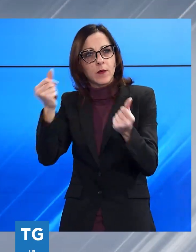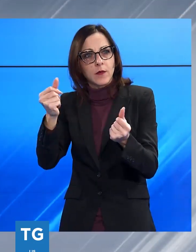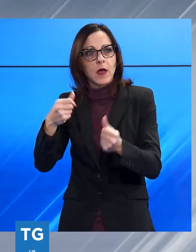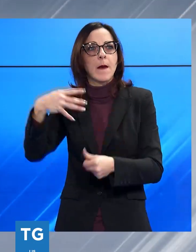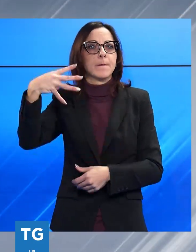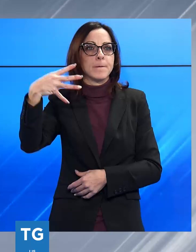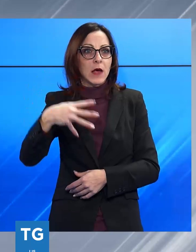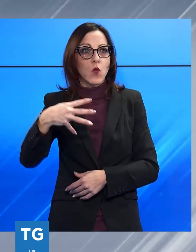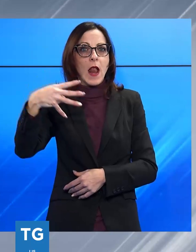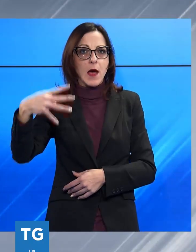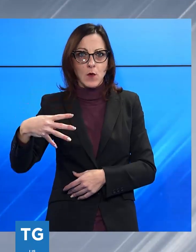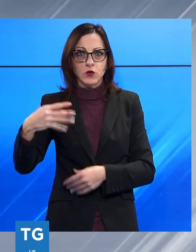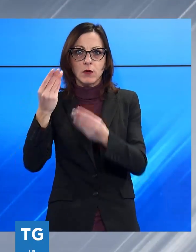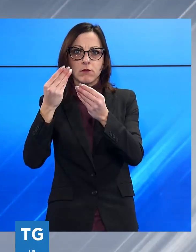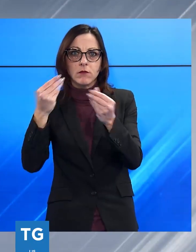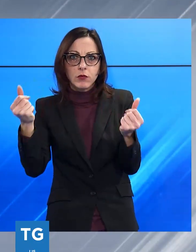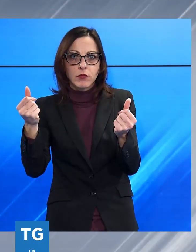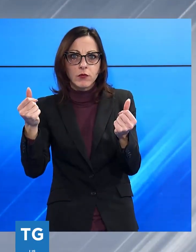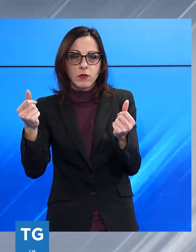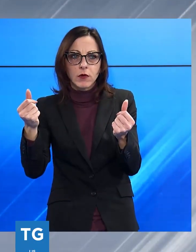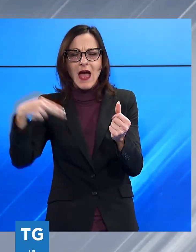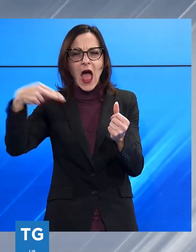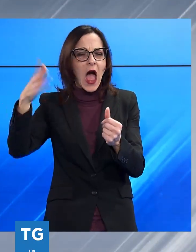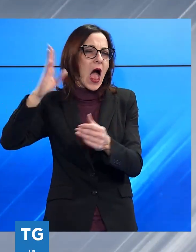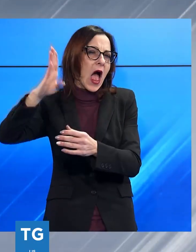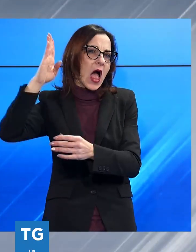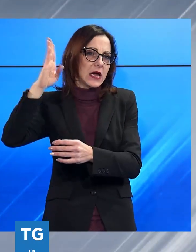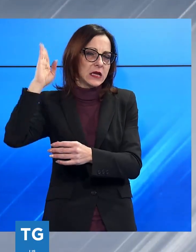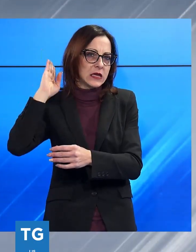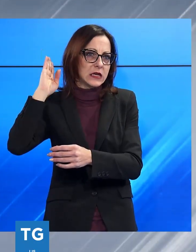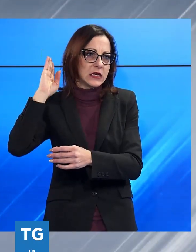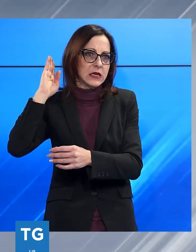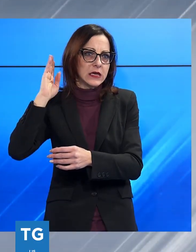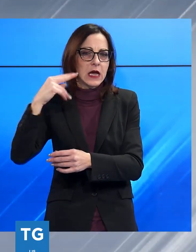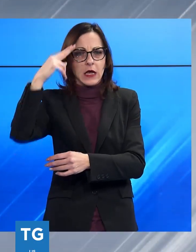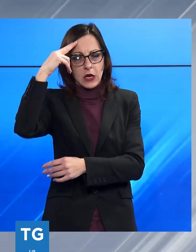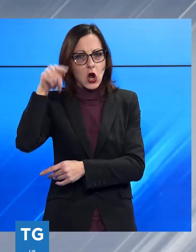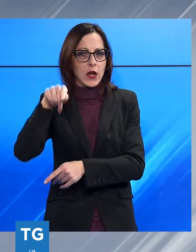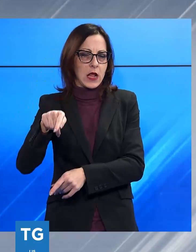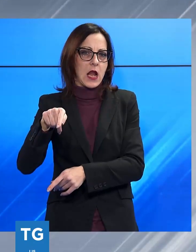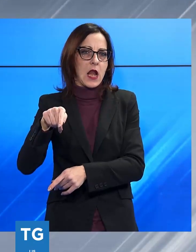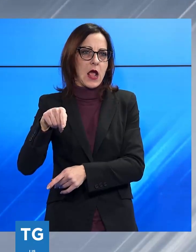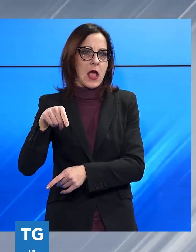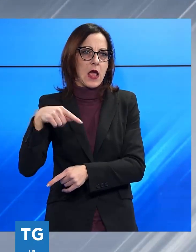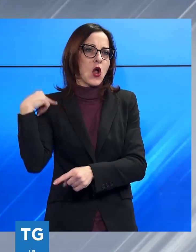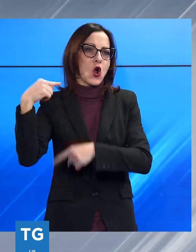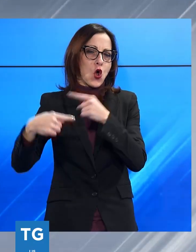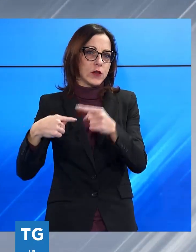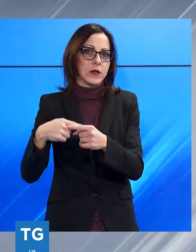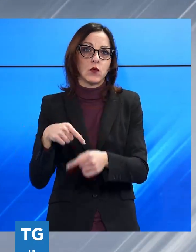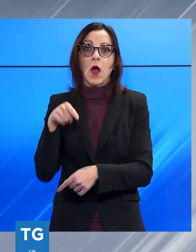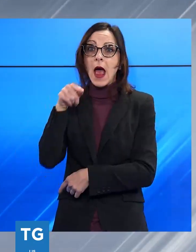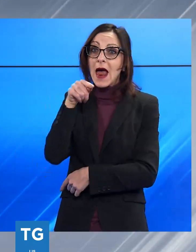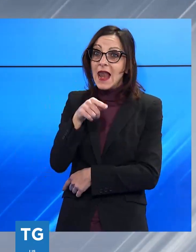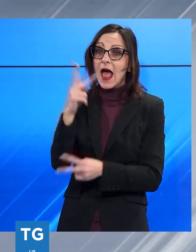Moroni che è scomparso scomparve tanti anni fa e mi ricordo verso di lei è sempre stato continuato prima che lei in effetti